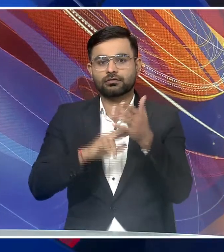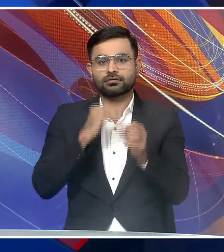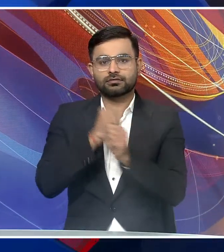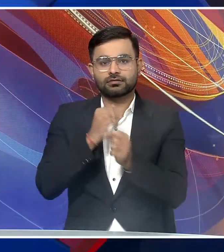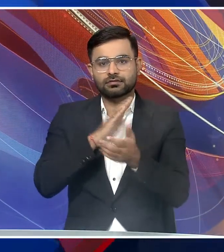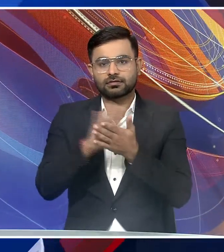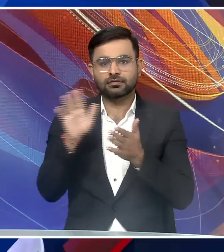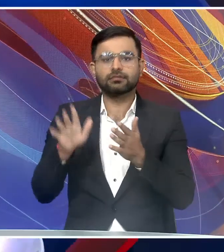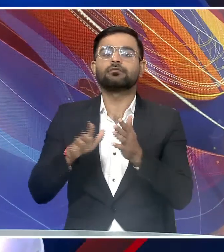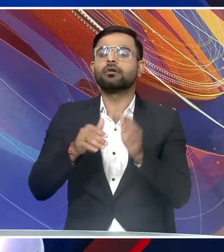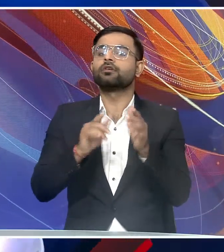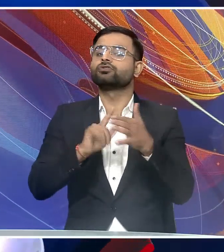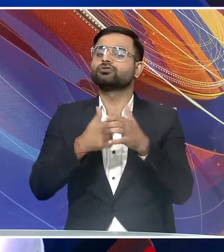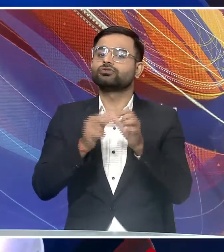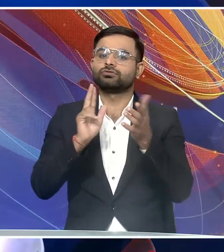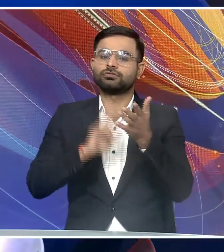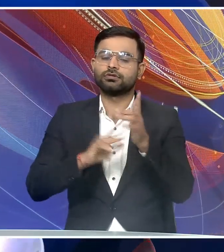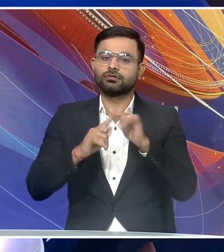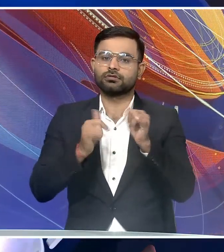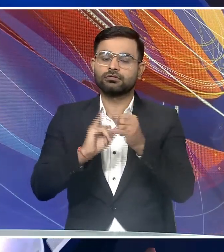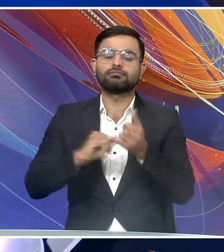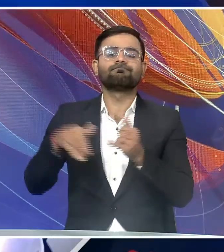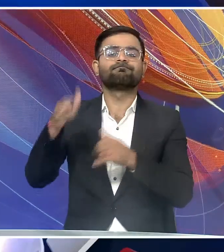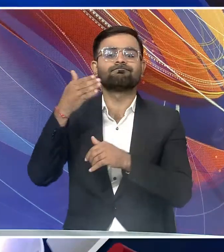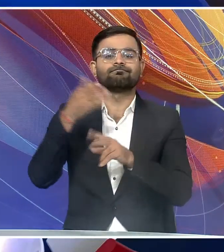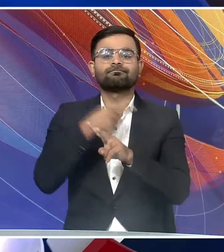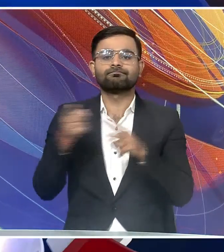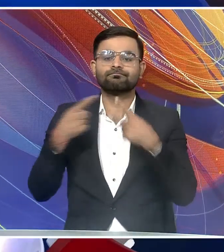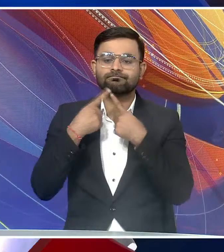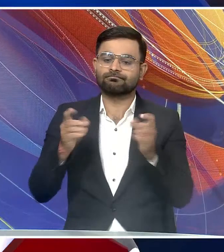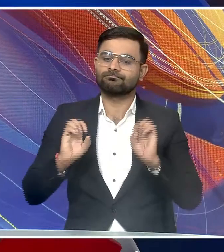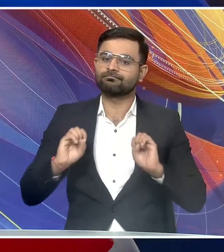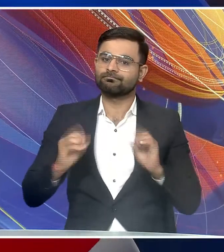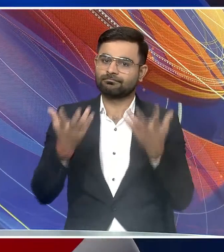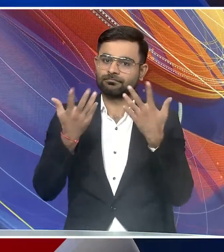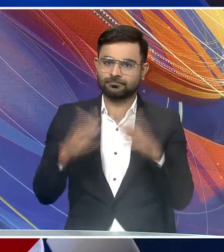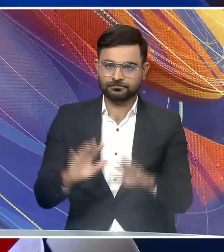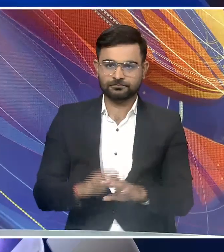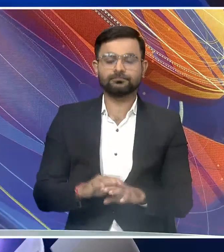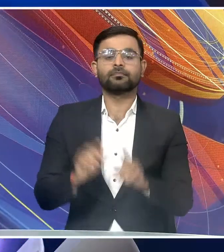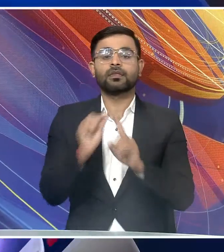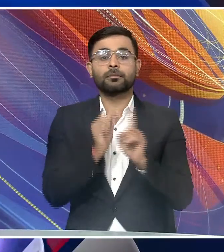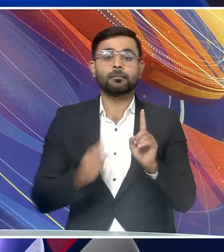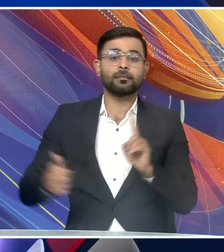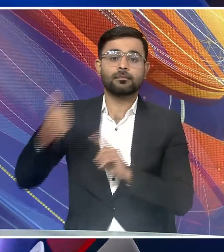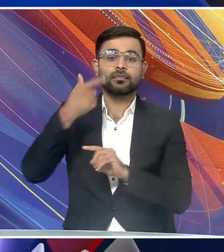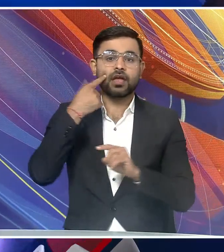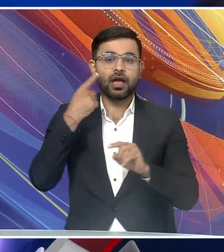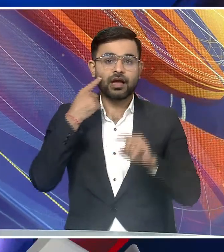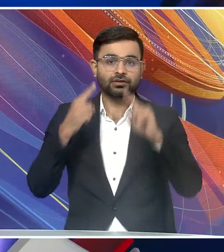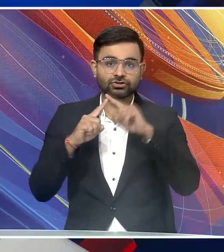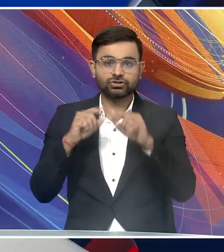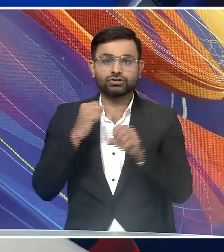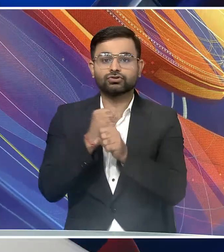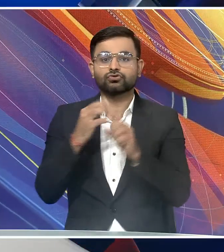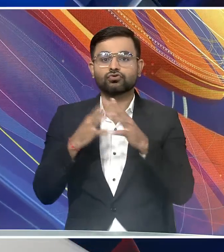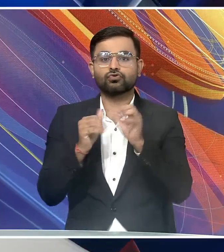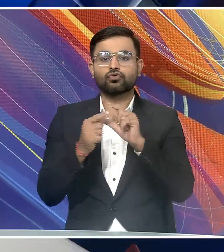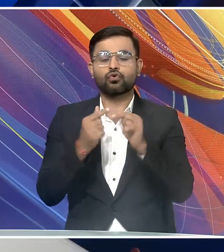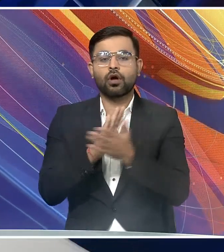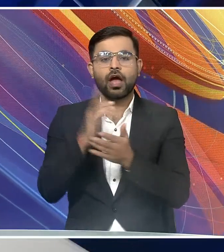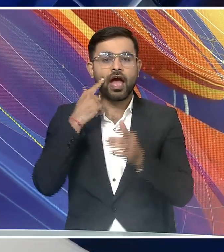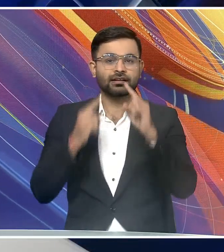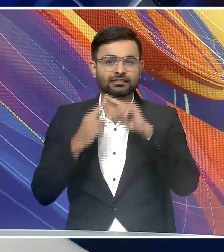जुरीबाम जनशताब्दी एक्सप्रेस को झंडी दिखाकर रवाना करेंगी। राष्ट्रपति आईआईटी गुवाहाटी में विभिन्न